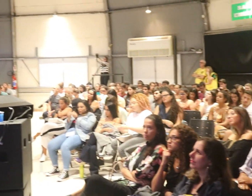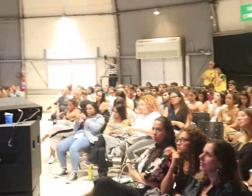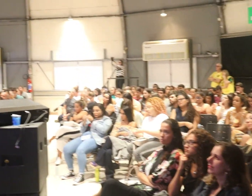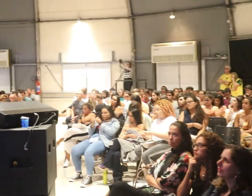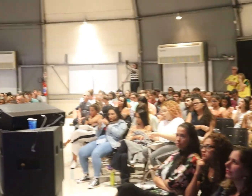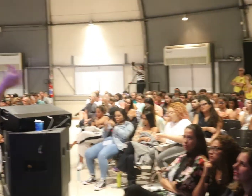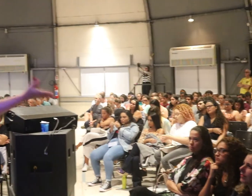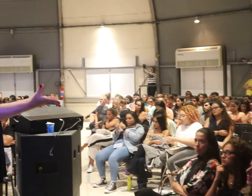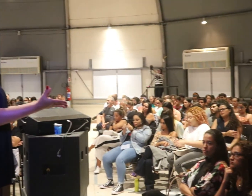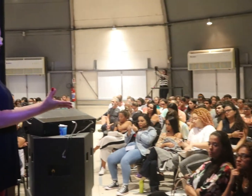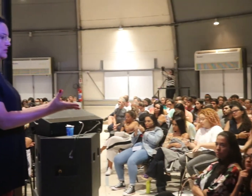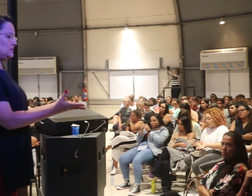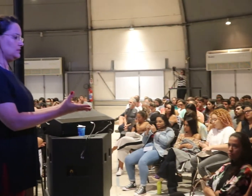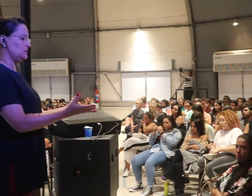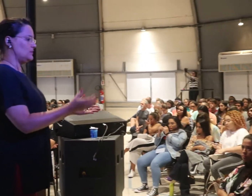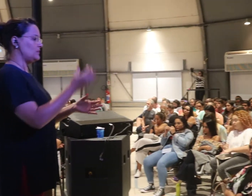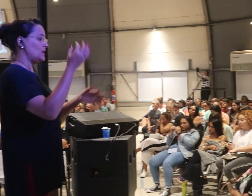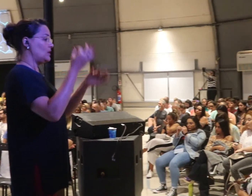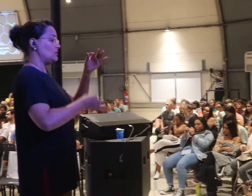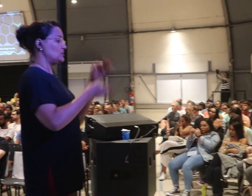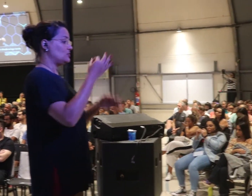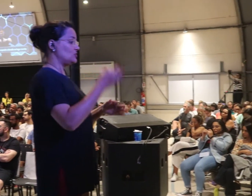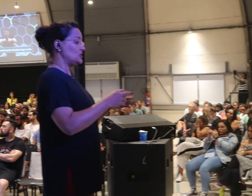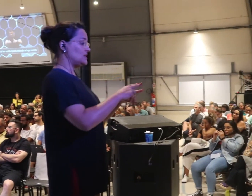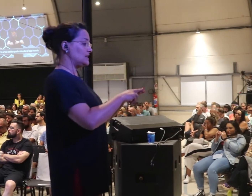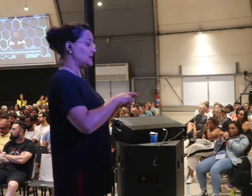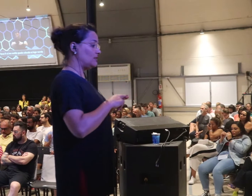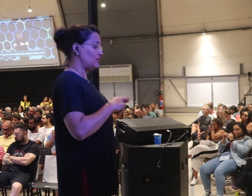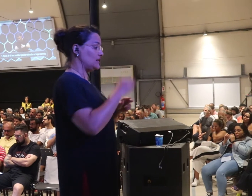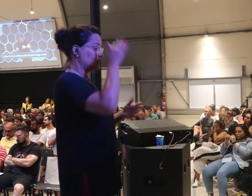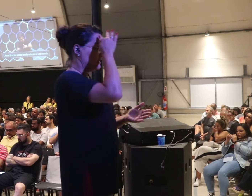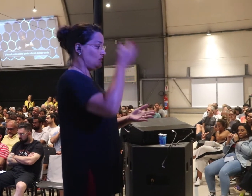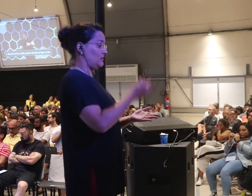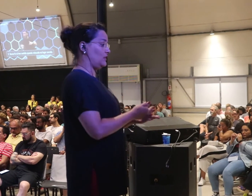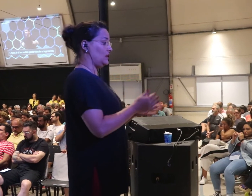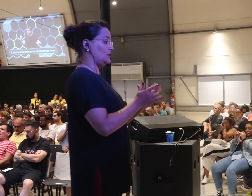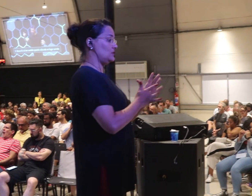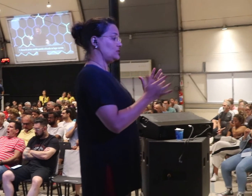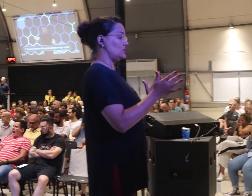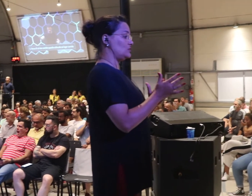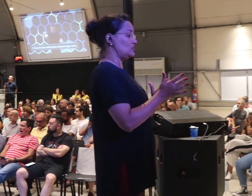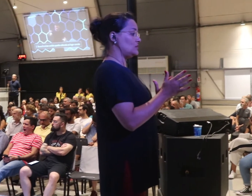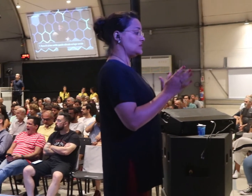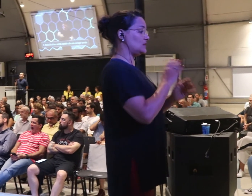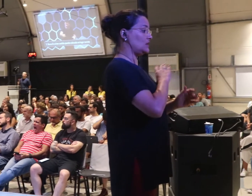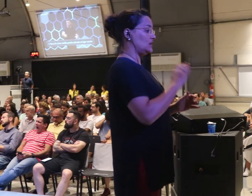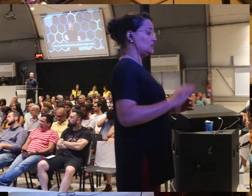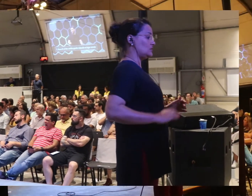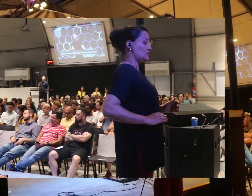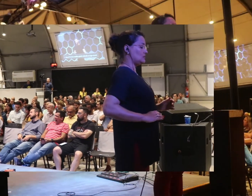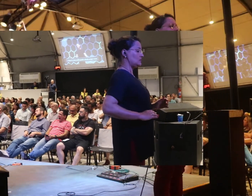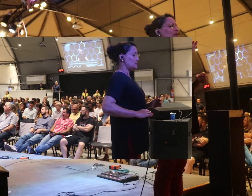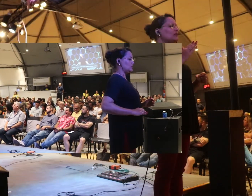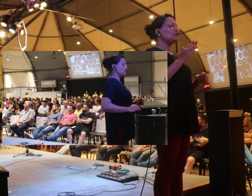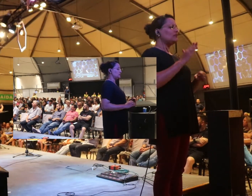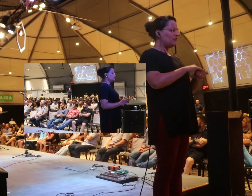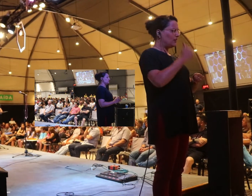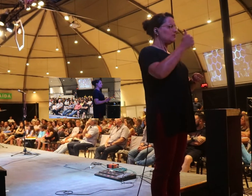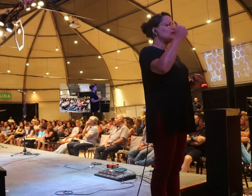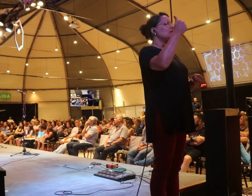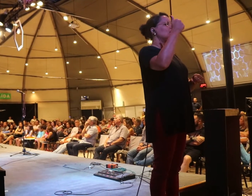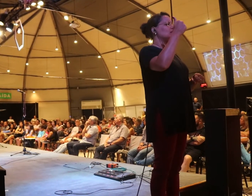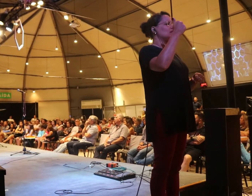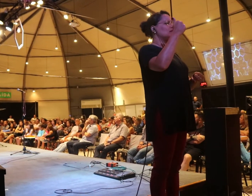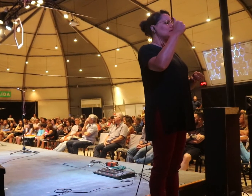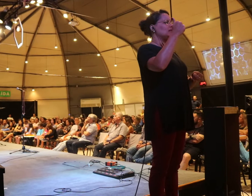para a gente. Só que essa justiça é mediante a fé em Jesus Cristo, para todos os que creem. A fé que a